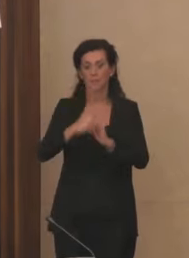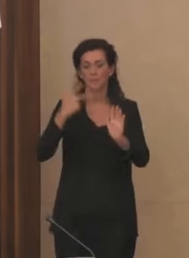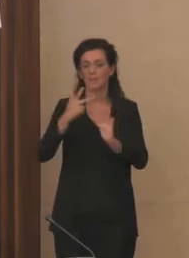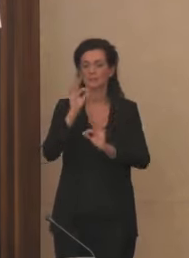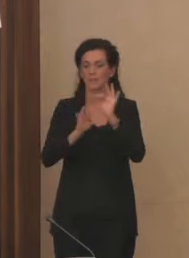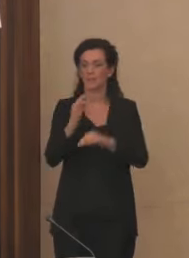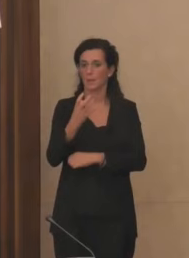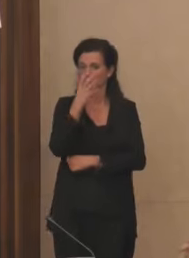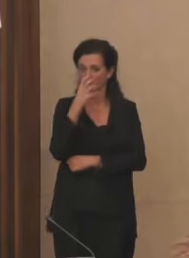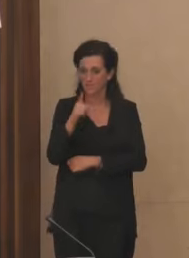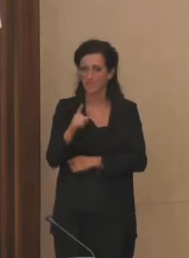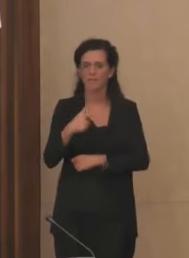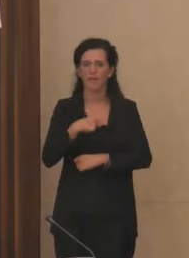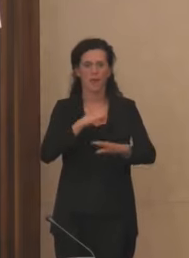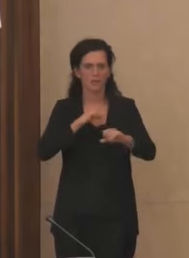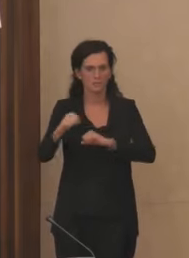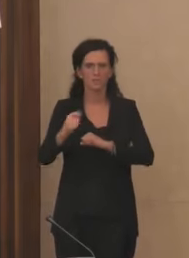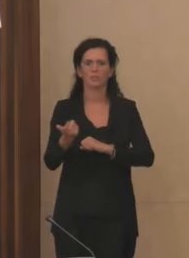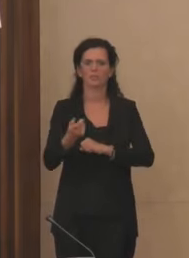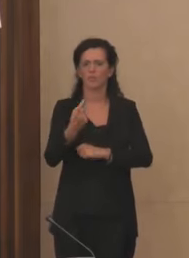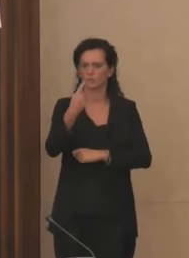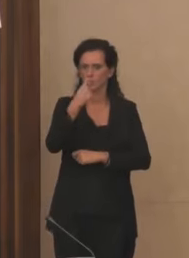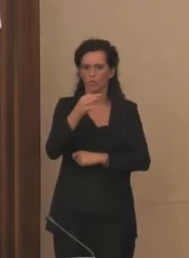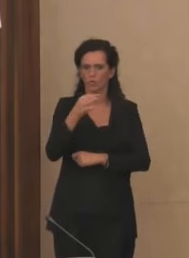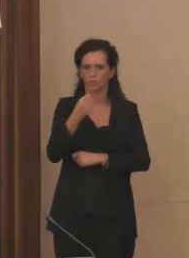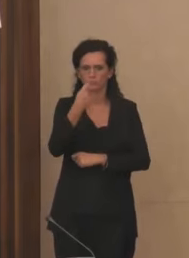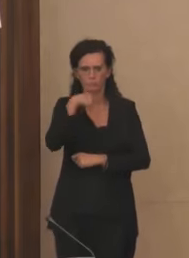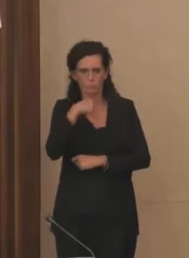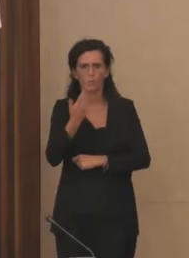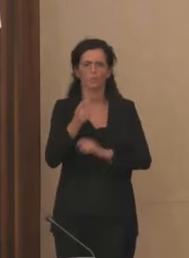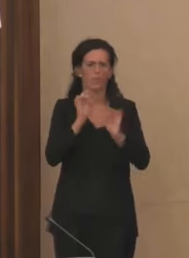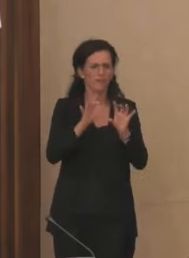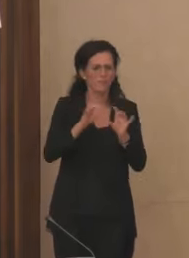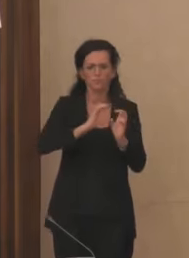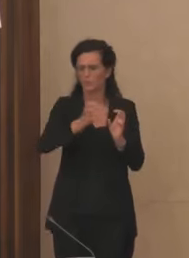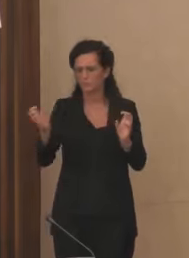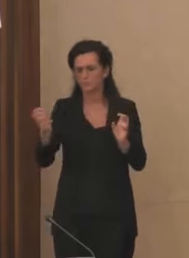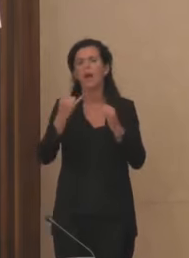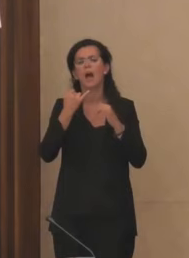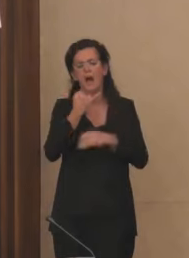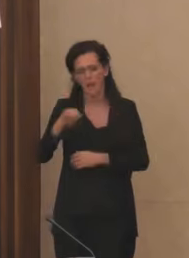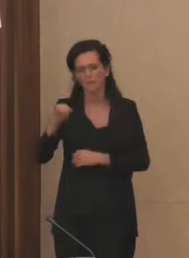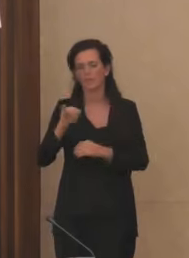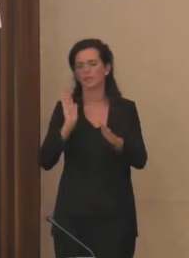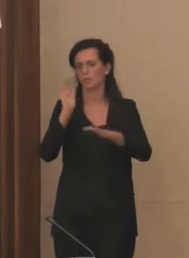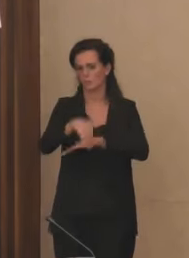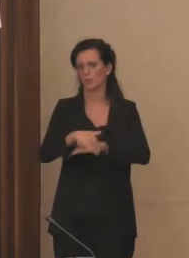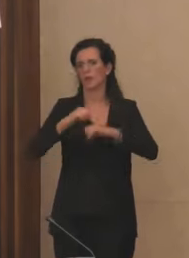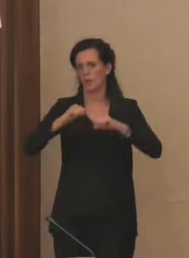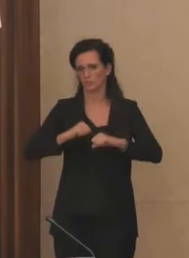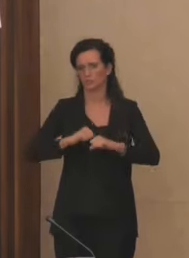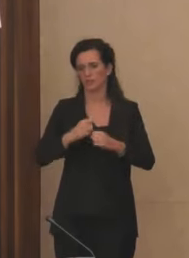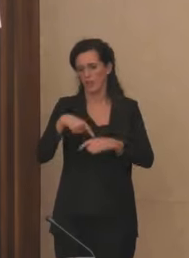l'arresto cardiaco, con 2 tracheostomie, multiple infezioni, e che ne è uscita sana, è